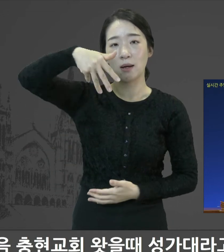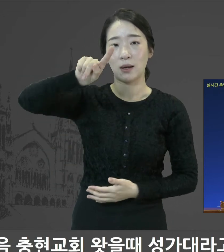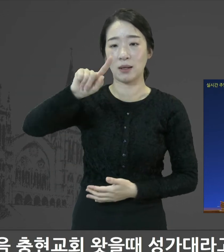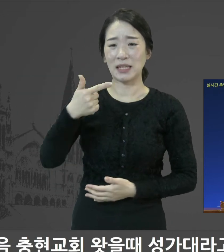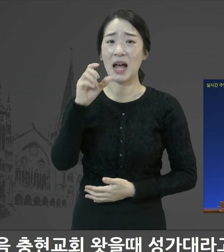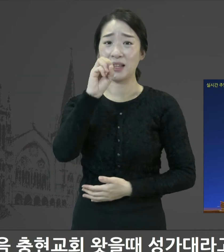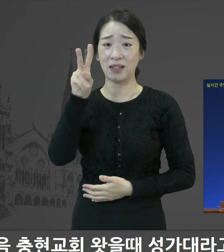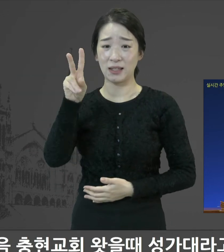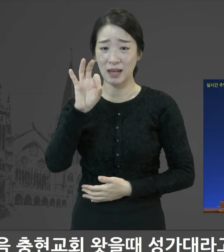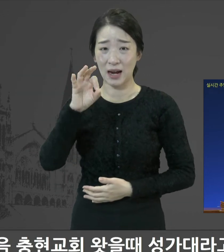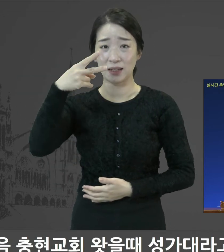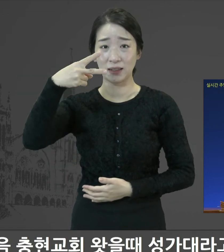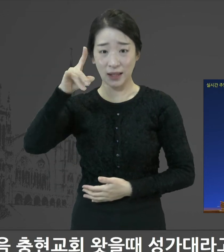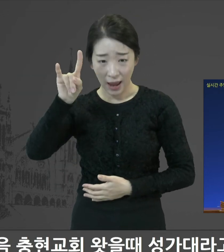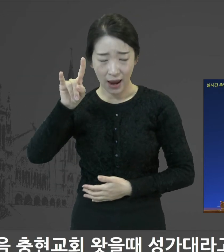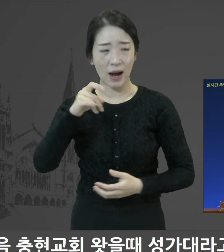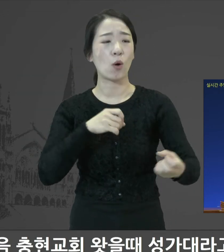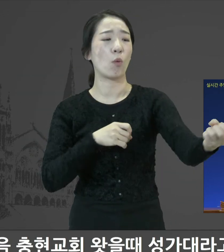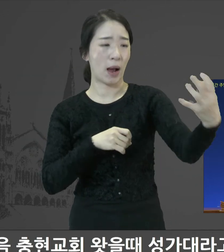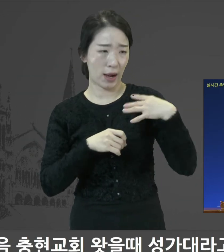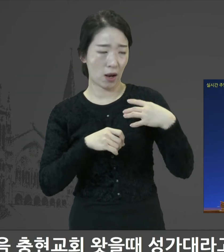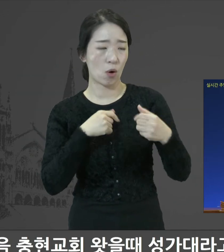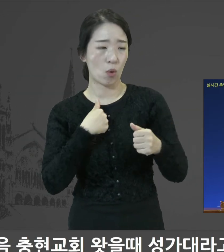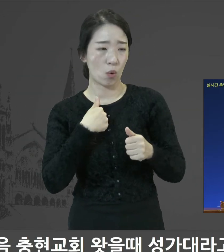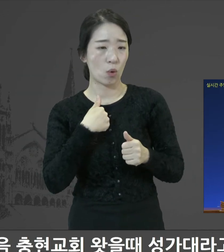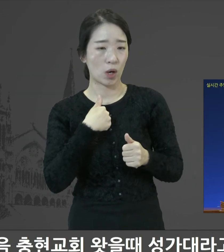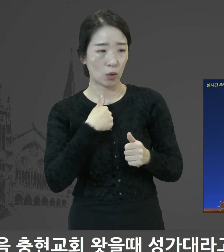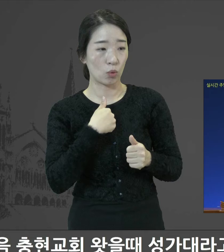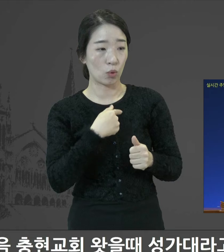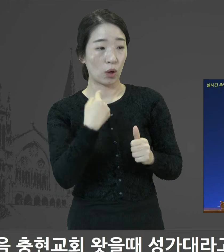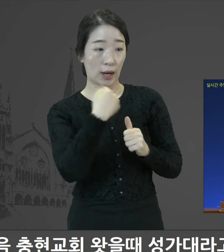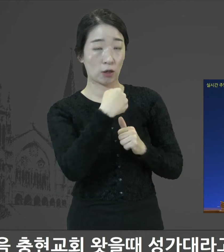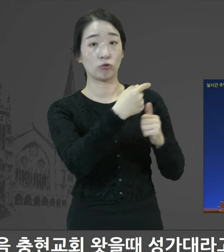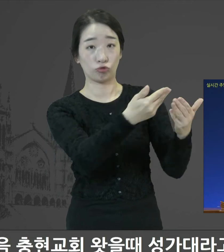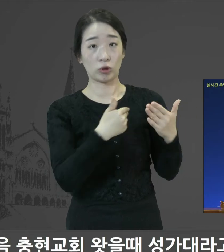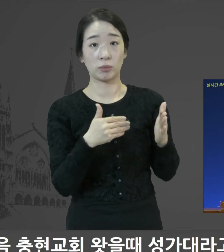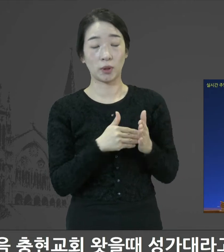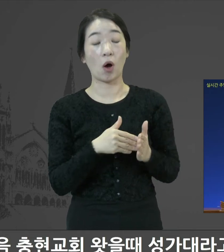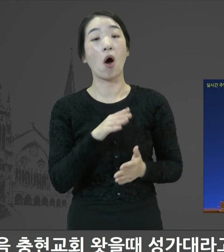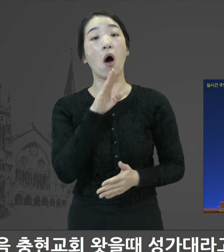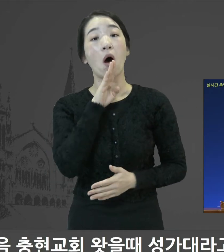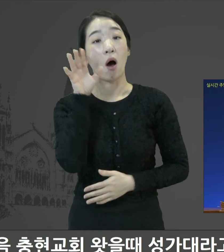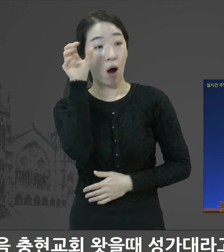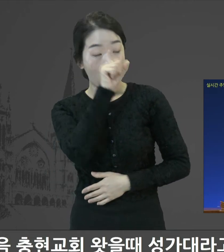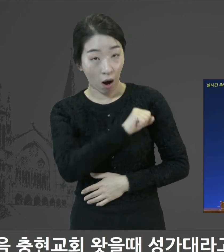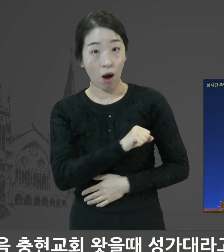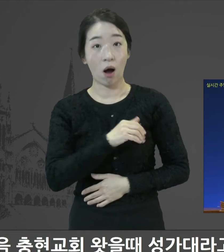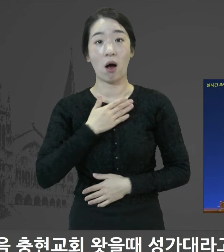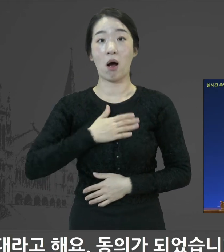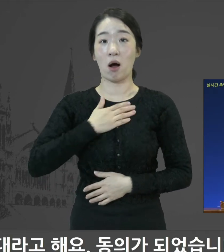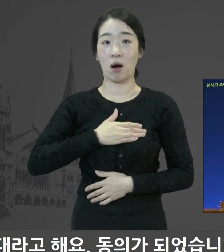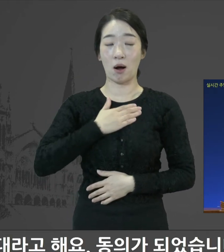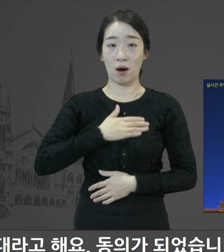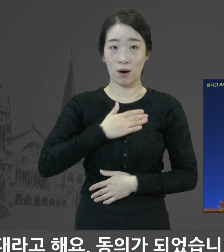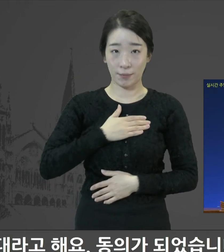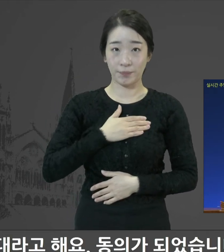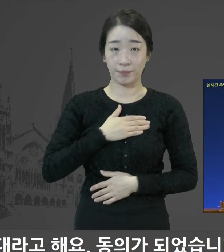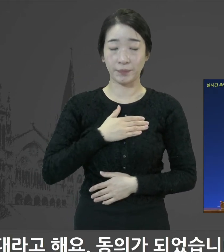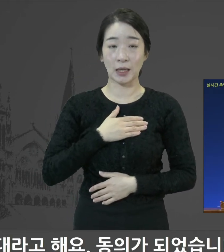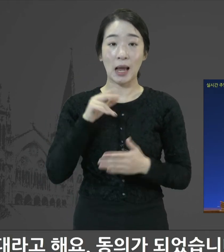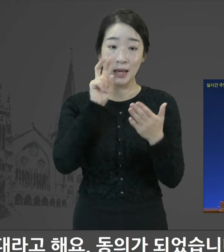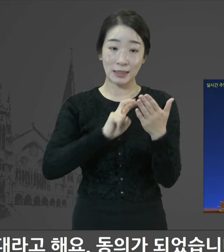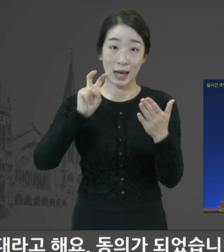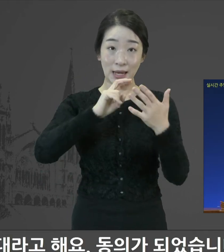동의가 됐습니다. 찬양대란 말이 이렇게 좋구나라는 생각이 들었습니다. 이 찬양이란 말은 사실은